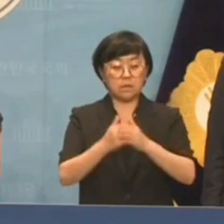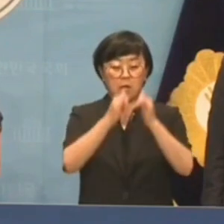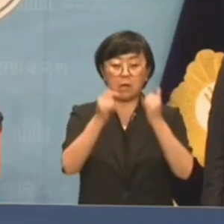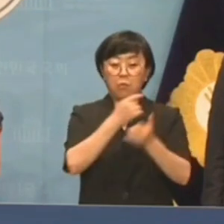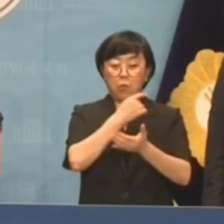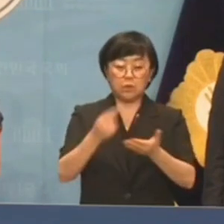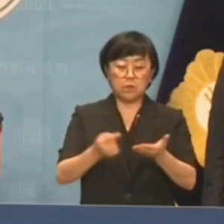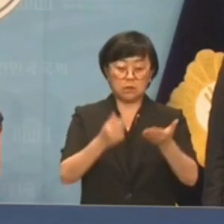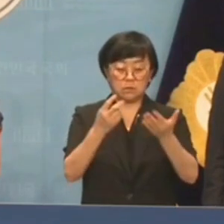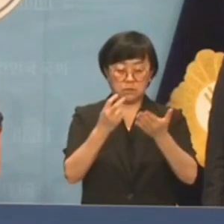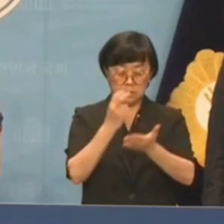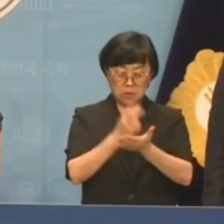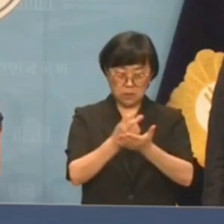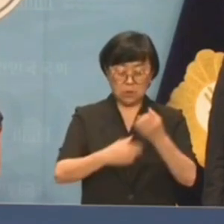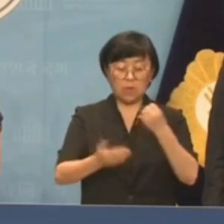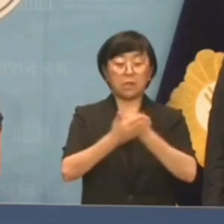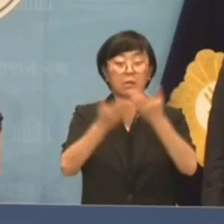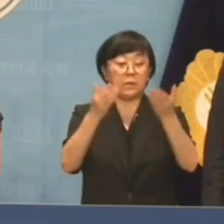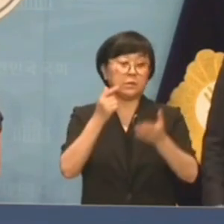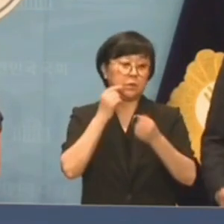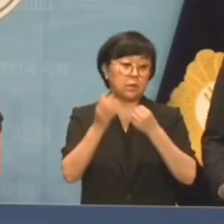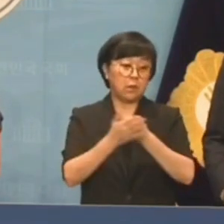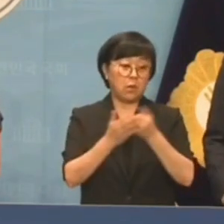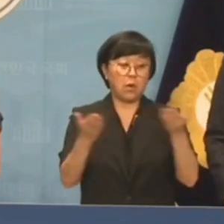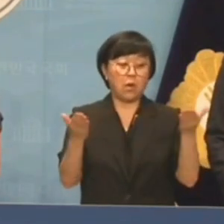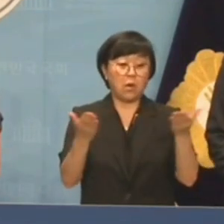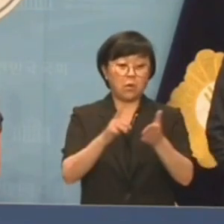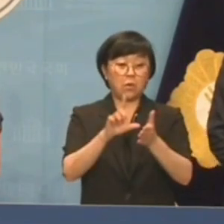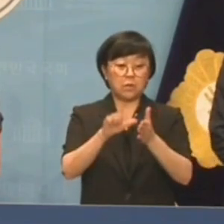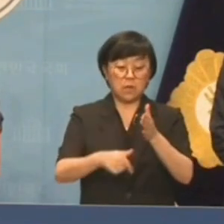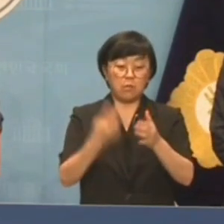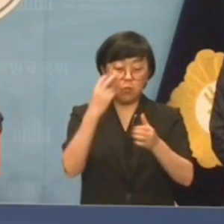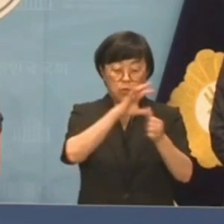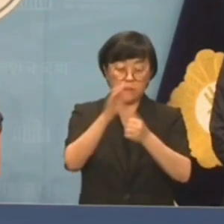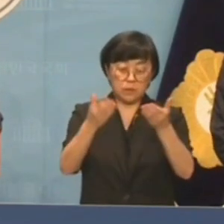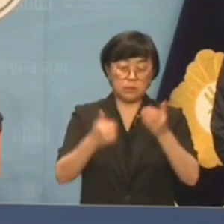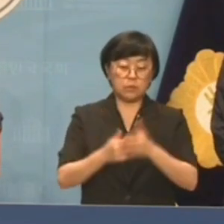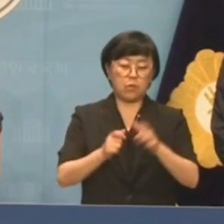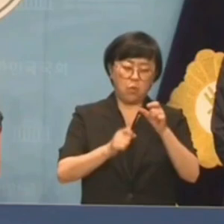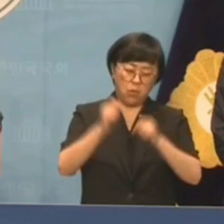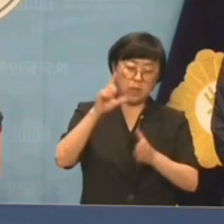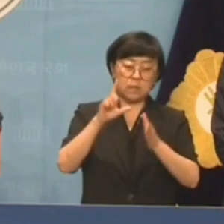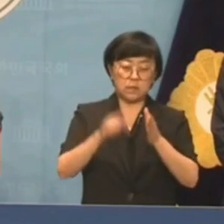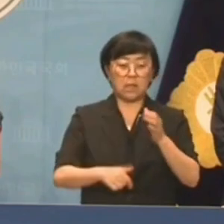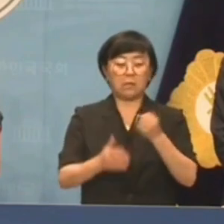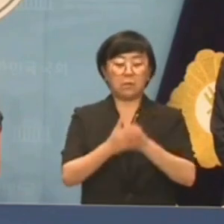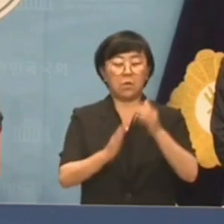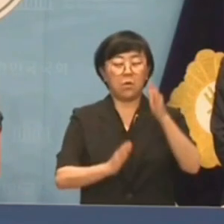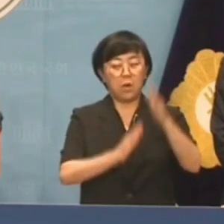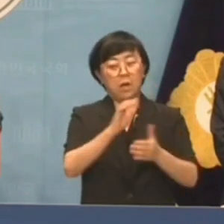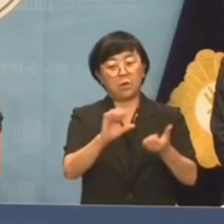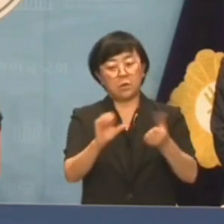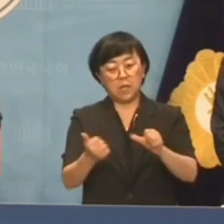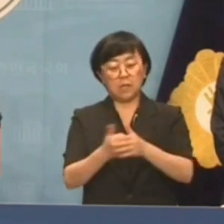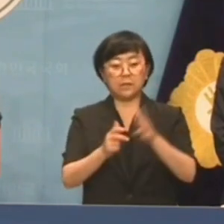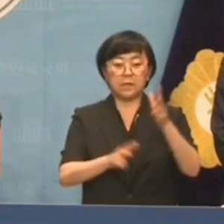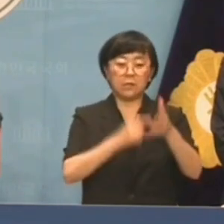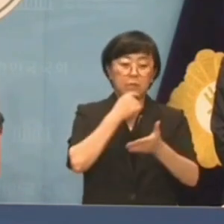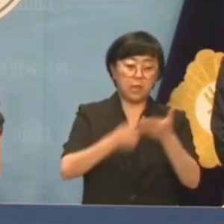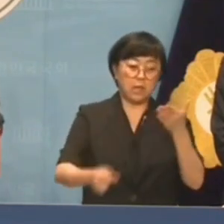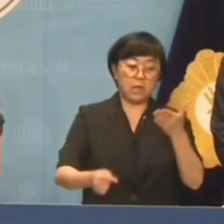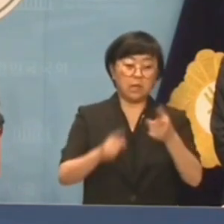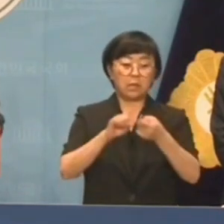제도에서 사각지대에 있고 근로시간 보호를 받지 못하여 장시간 노동으로 인한 과로사와 산재